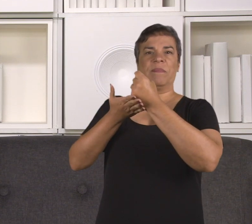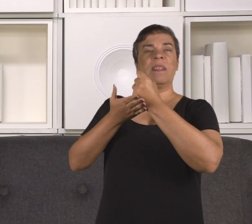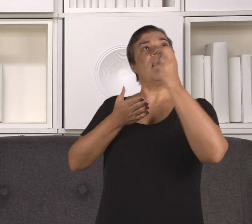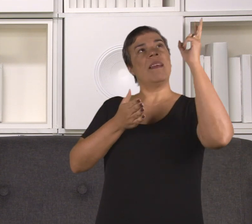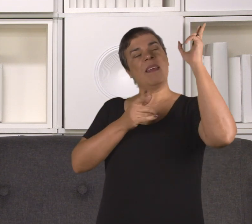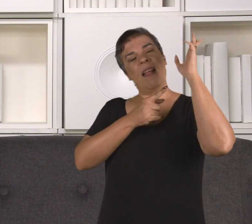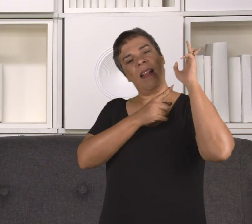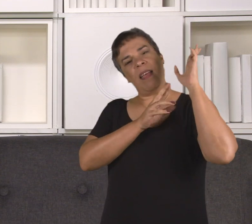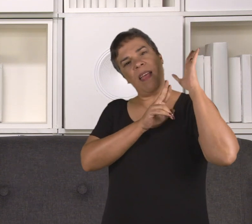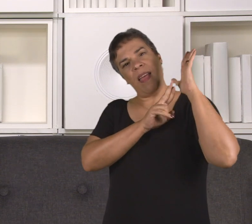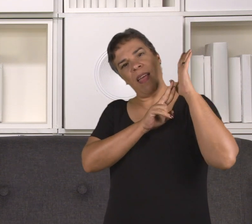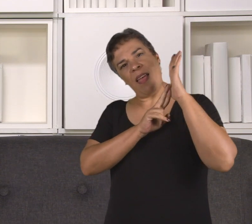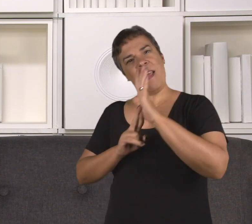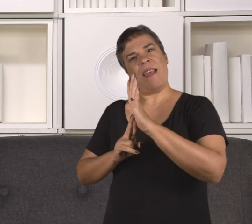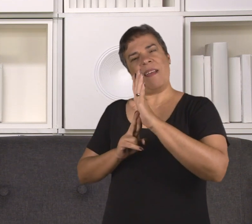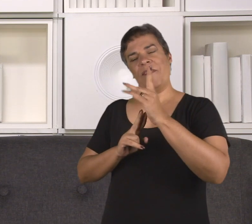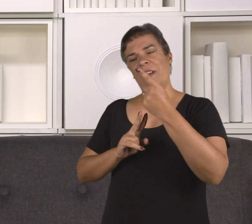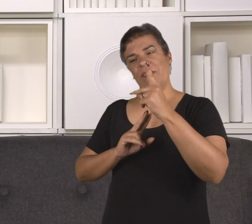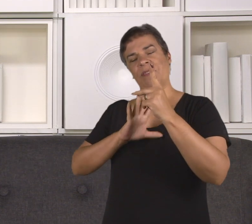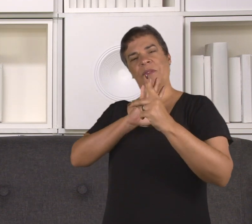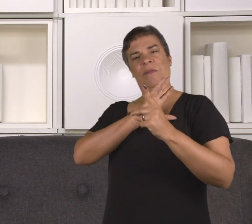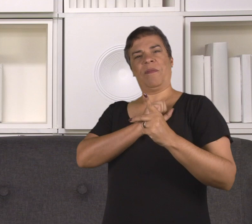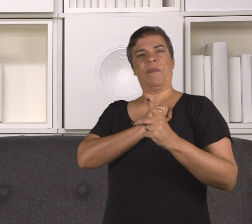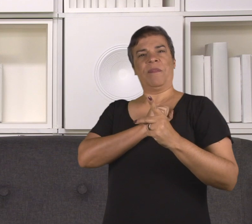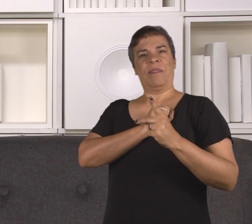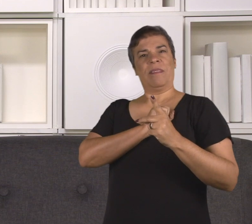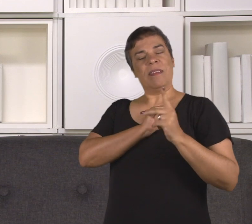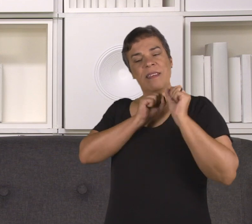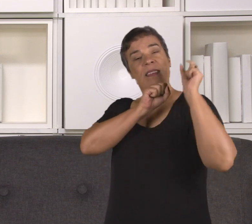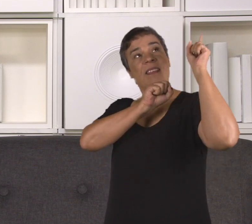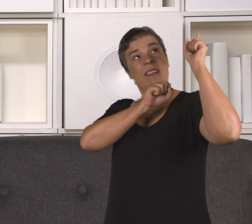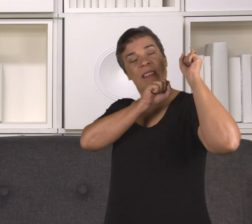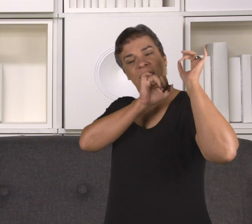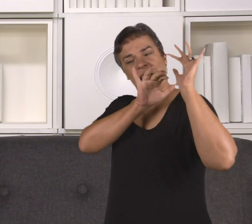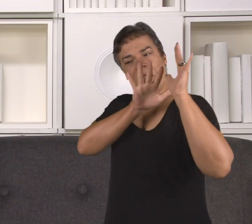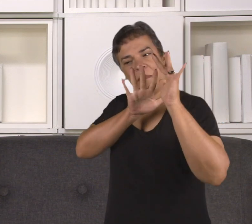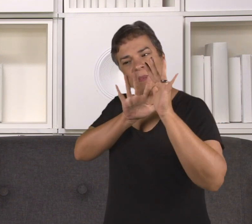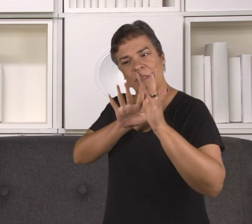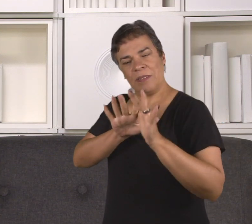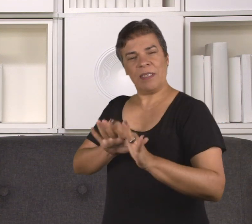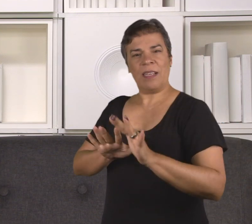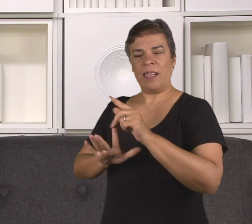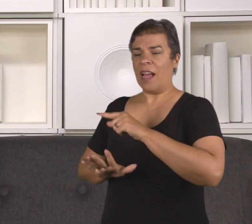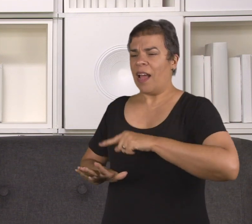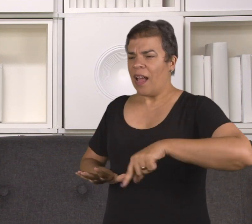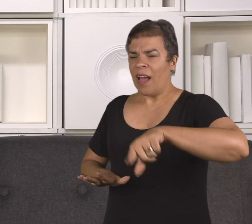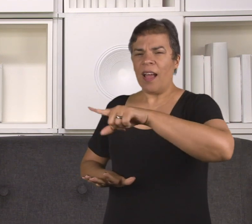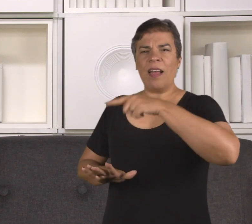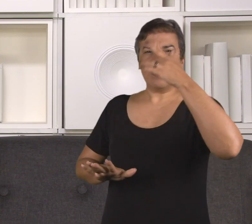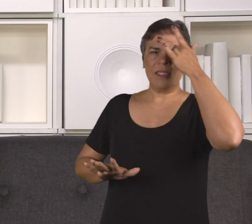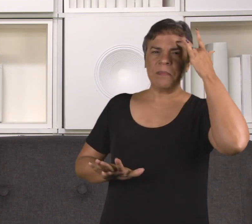revelar o seu caráter amoroso. Deus abençoa aqueles que são considerados amaldiçoados